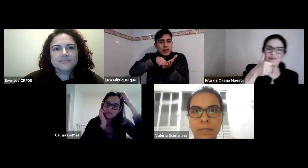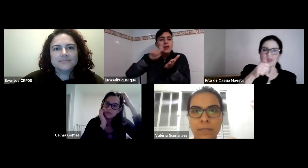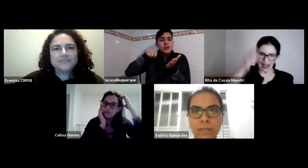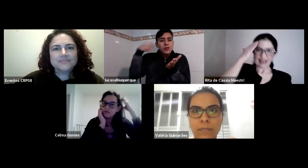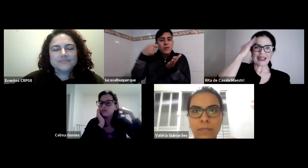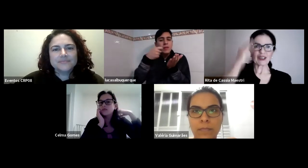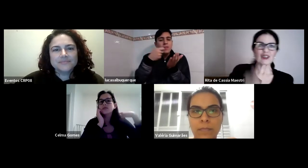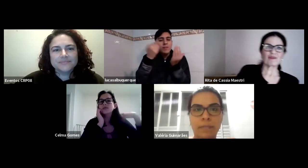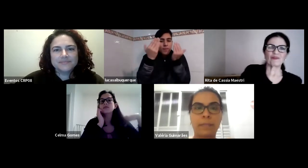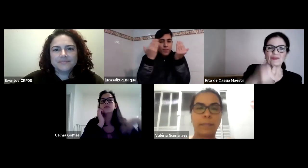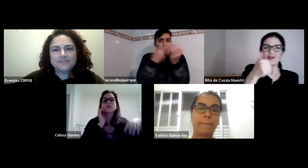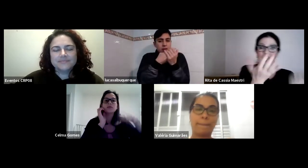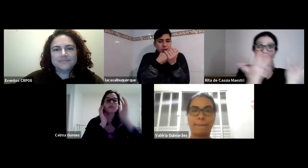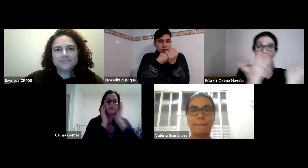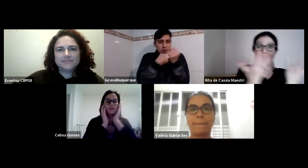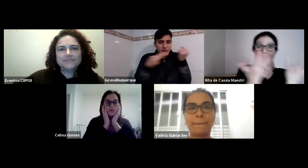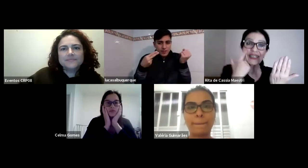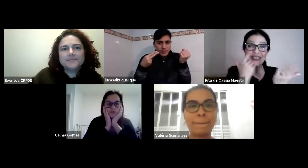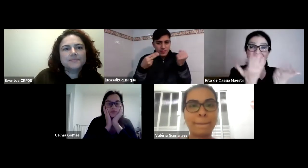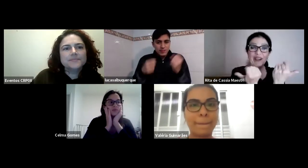A minha iluminação está muito ruim.